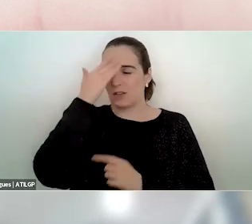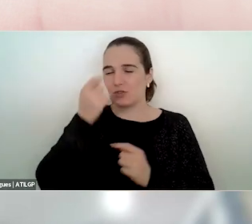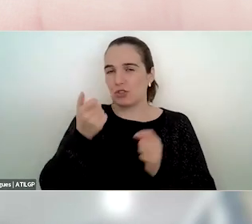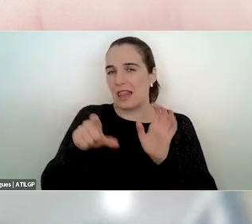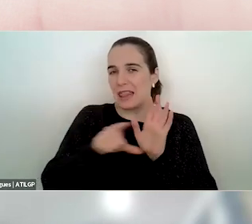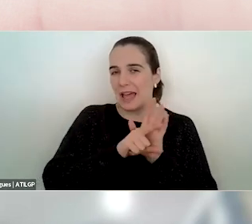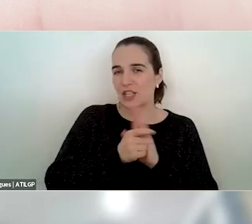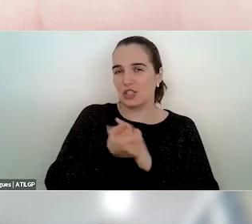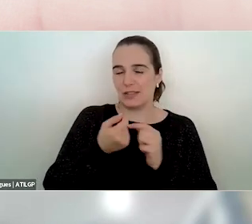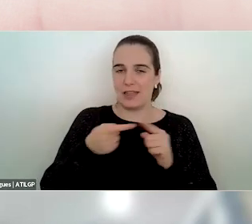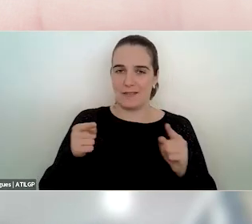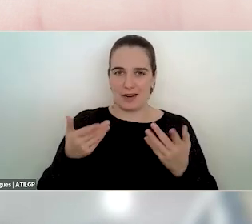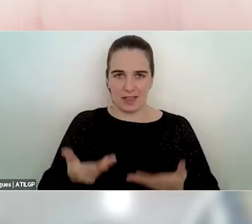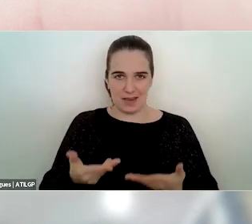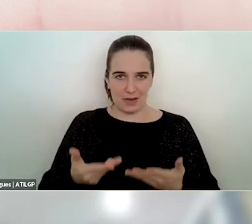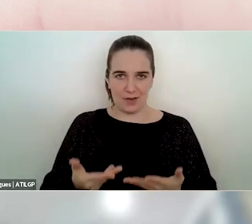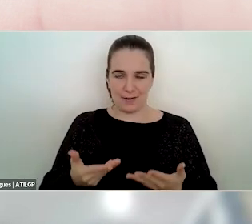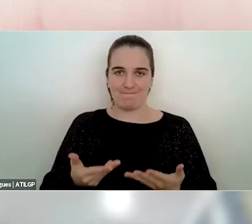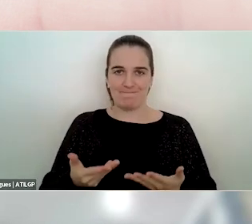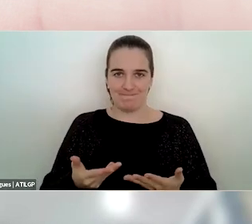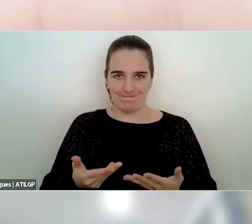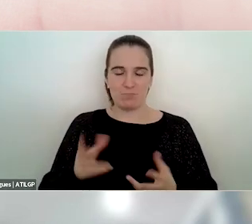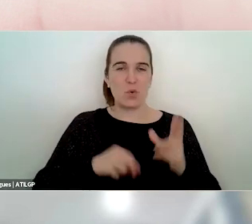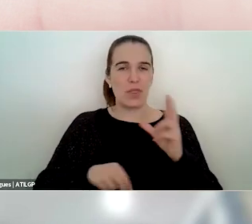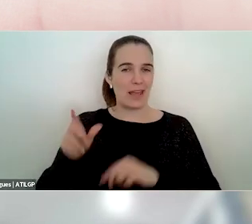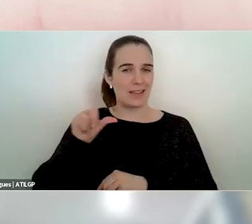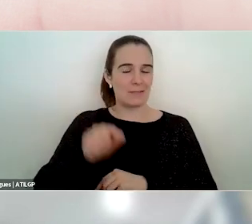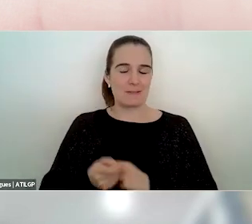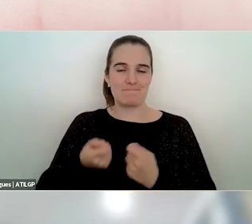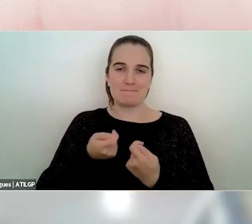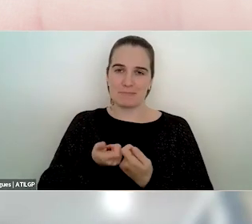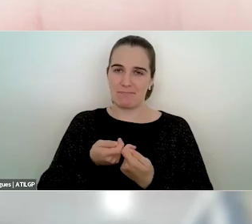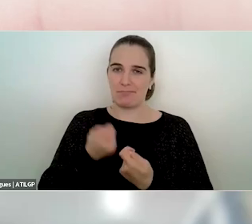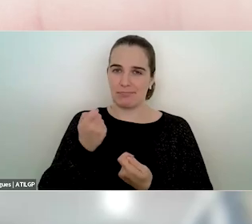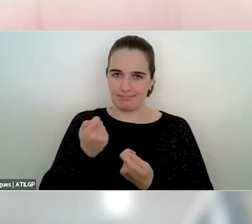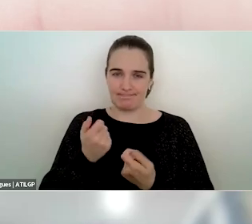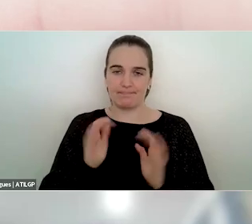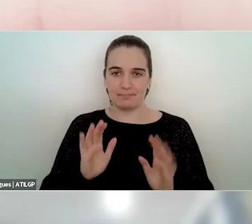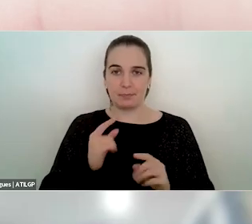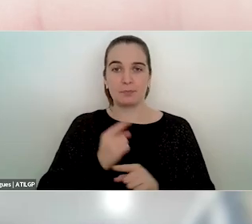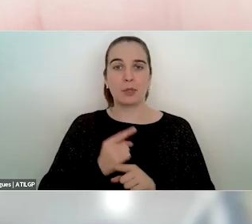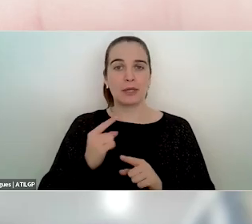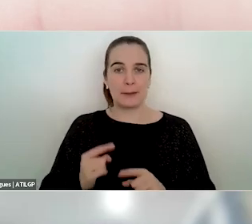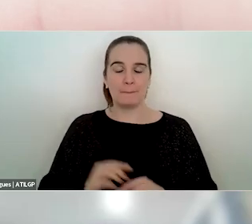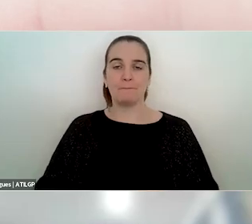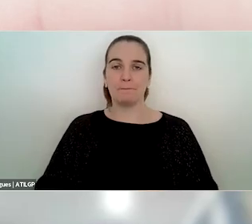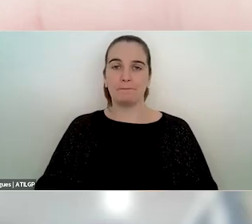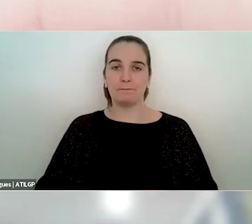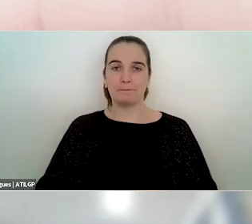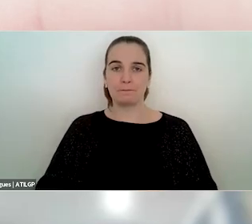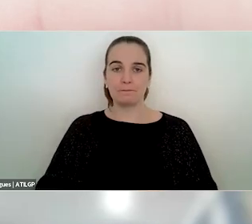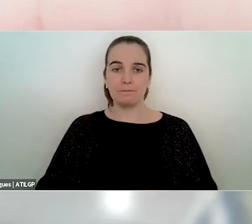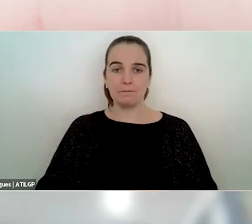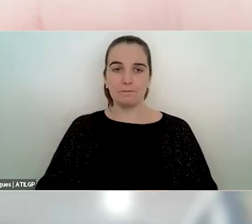da governação pública atual e moderna. Isto porque, de facto, aqui o